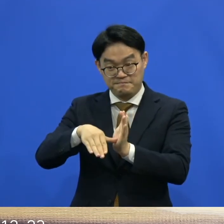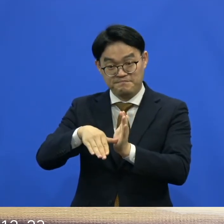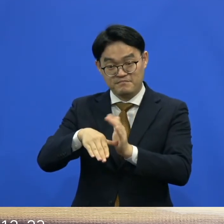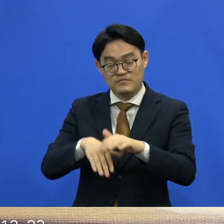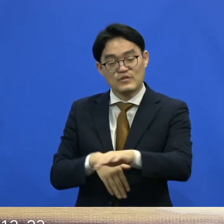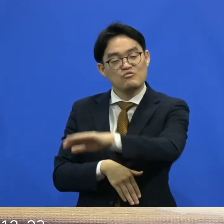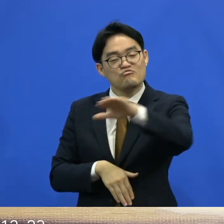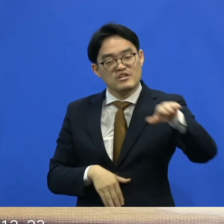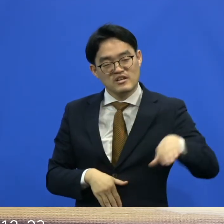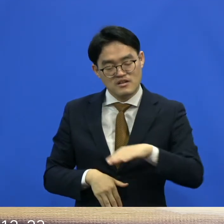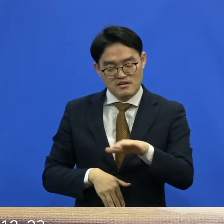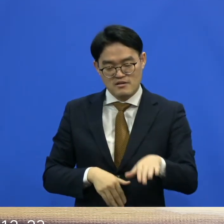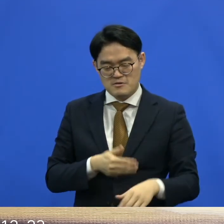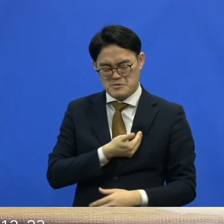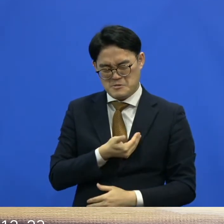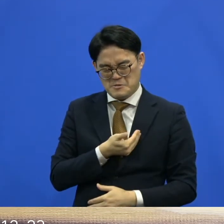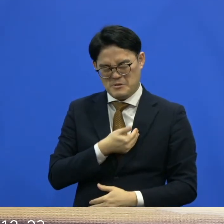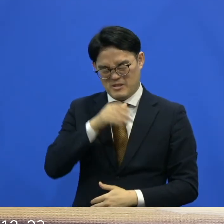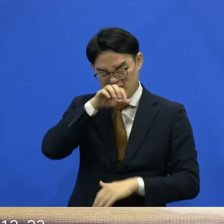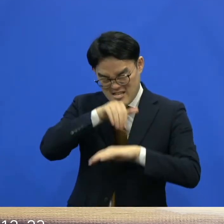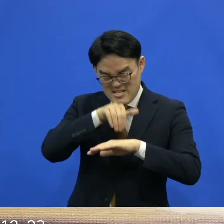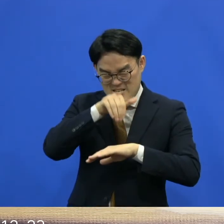우리를 단련시키십니다.